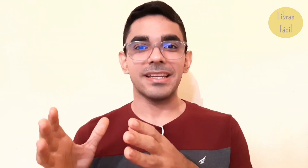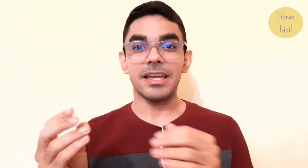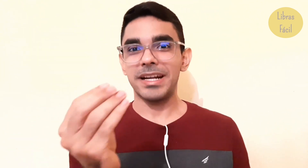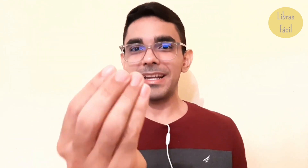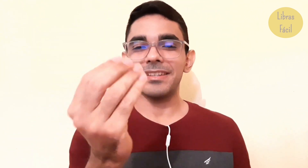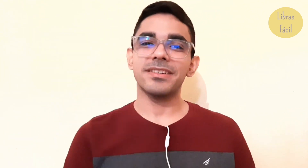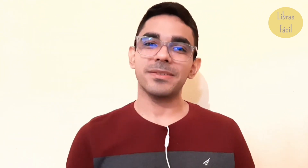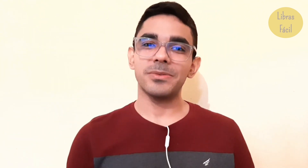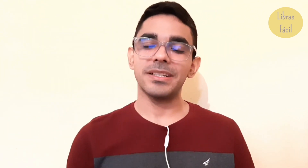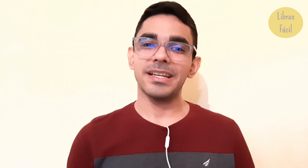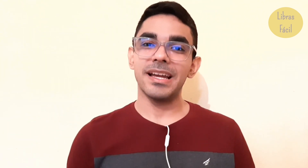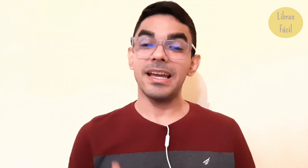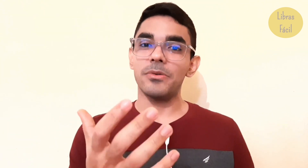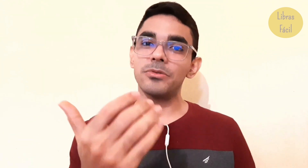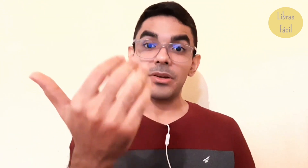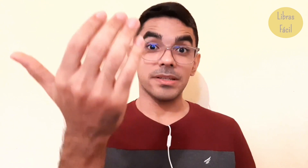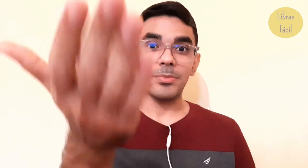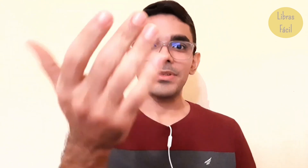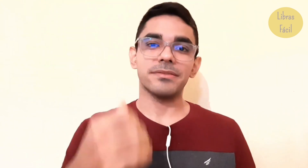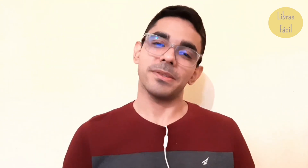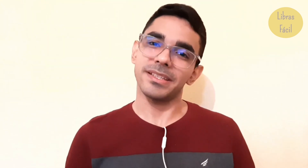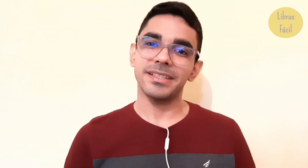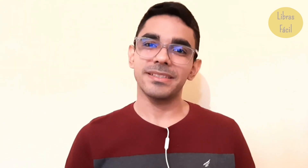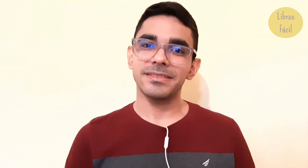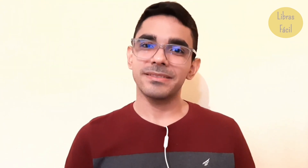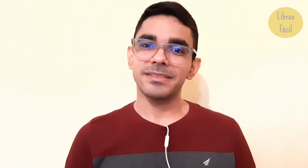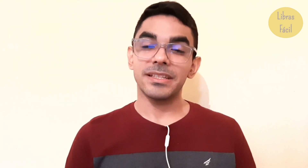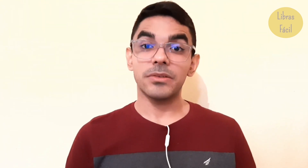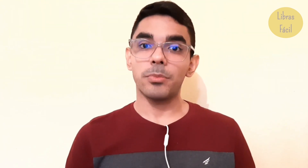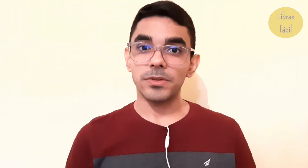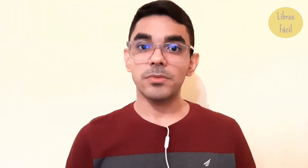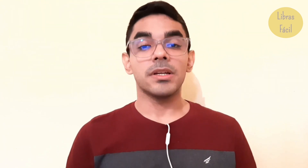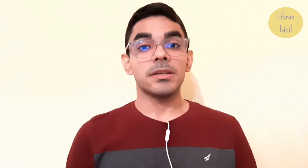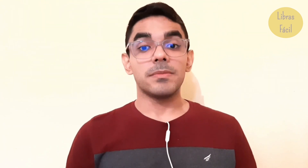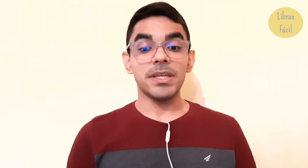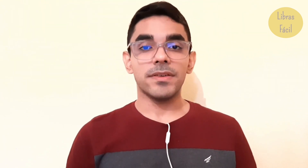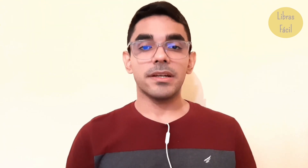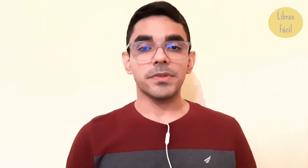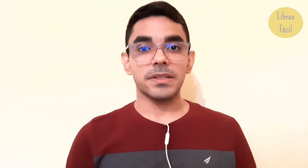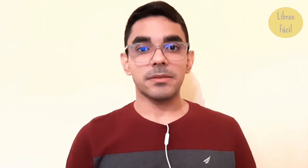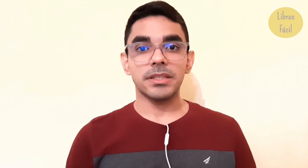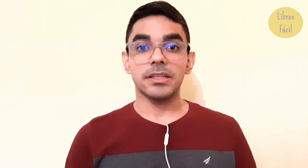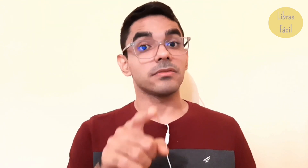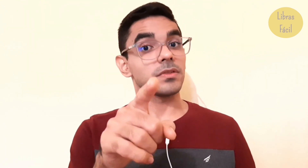uma característica sua, é algo que corresponde a você. Então eu posso me referir a você dessa maneira.